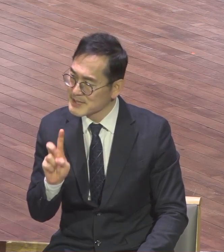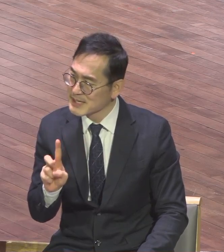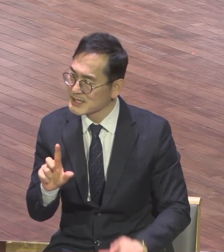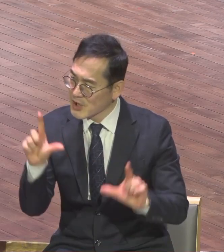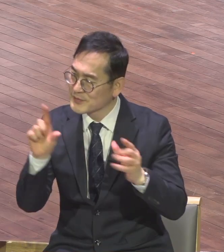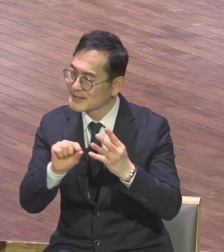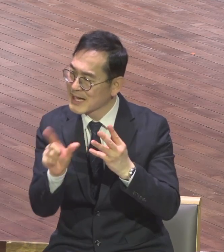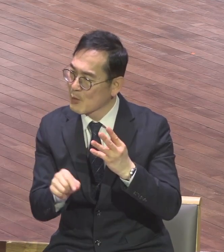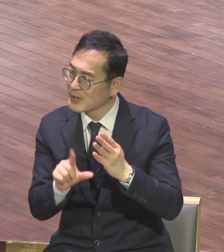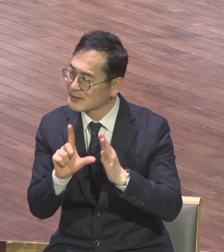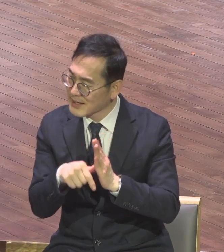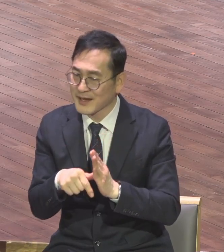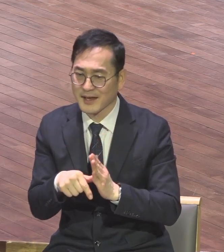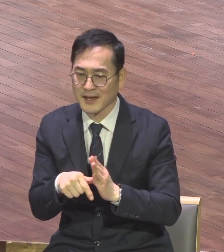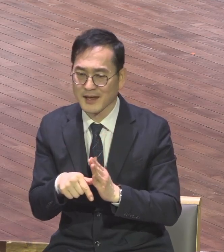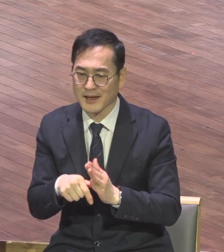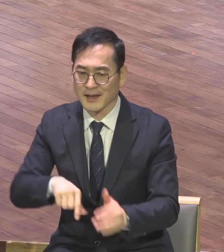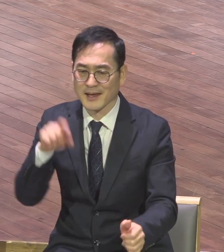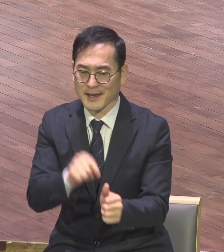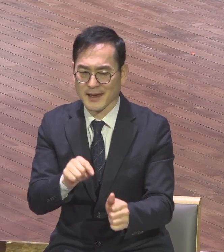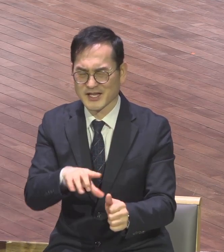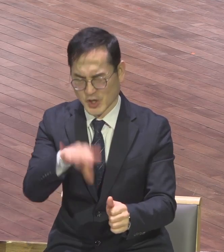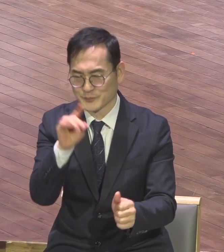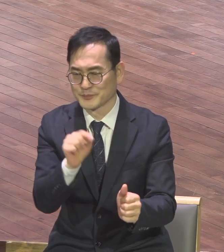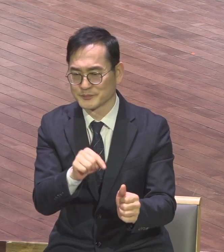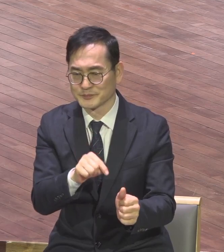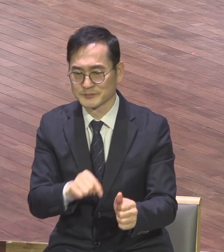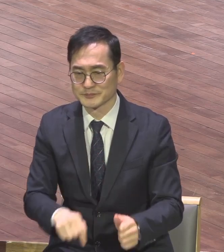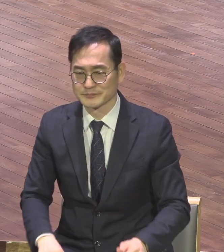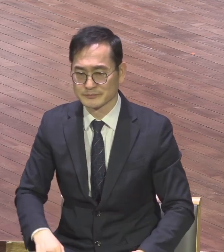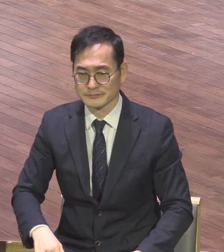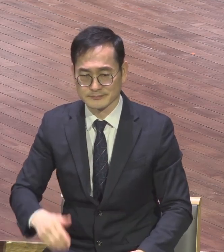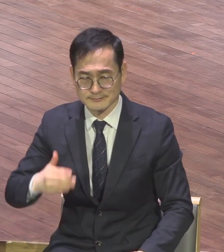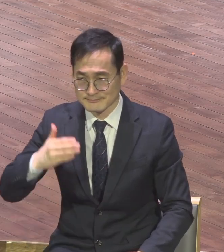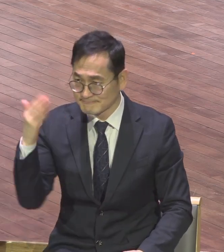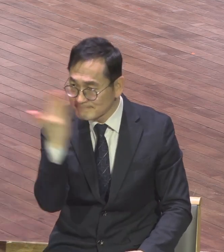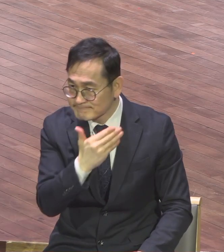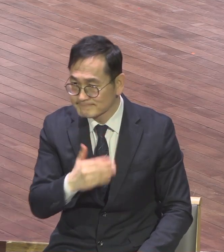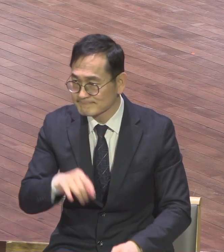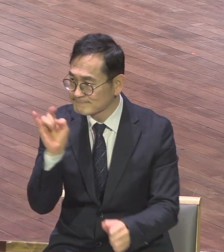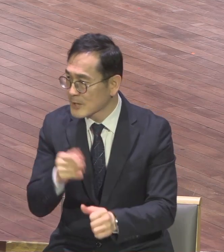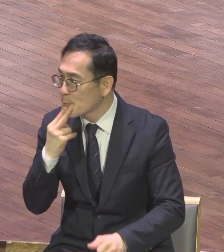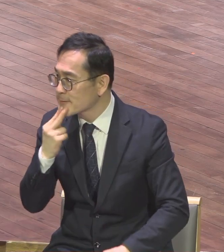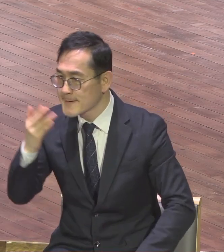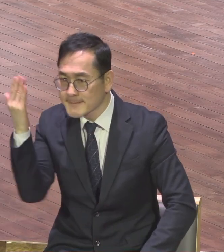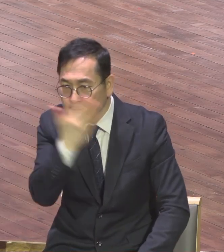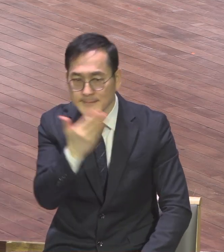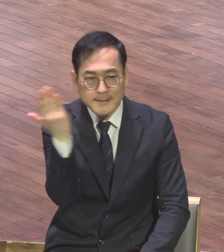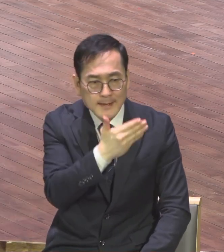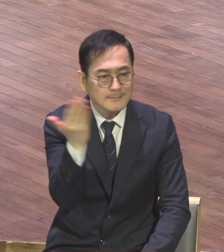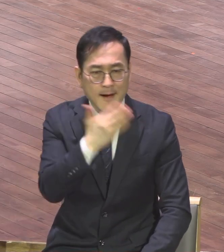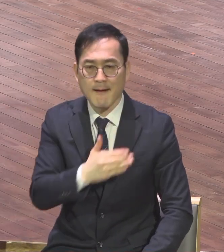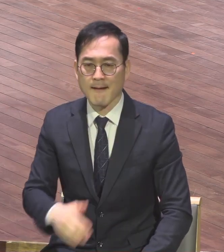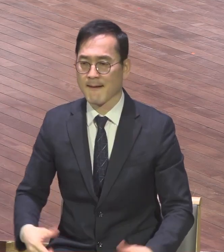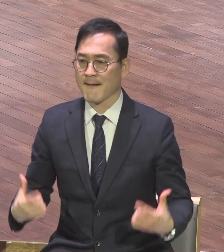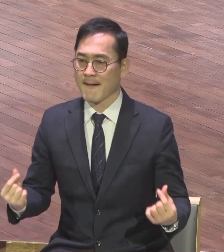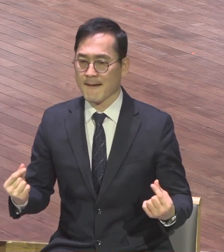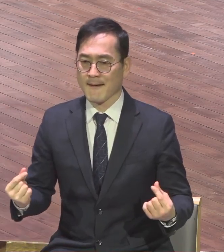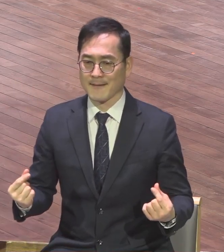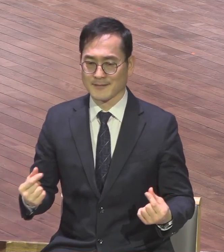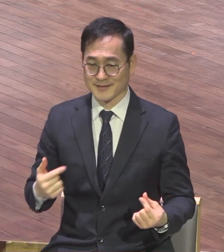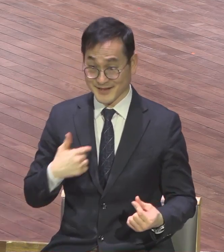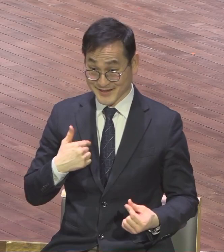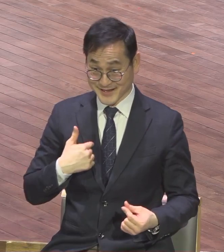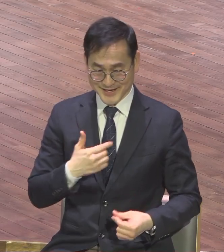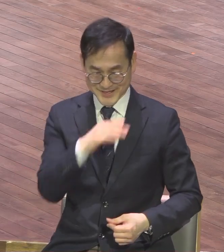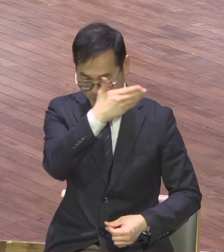2021년 4월인가 그랬을 거예요. 한참 동안 확진자가 안 나와서 담임 장단에서 예원교 확진자 안 나온다 막 하셨단 말이죠. 근데 이제 저희가 이제